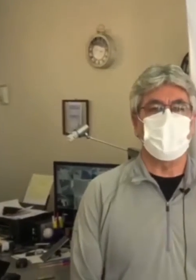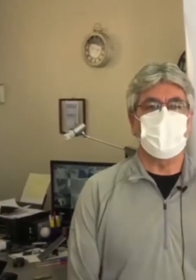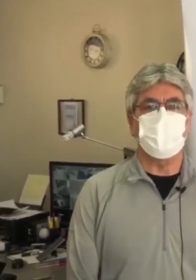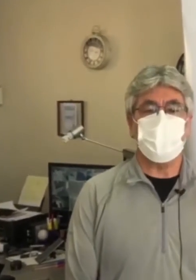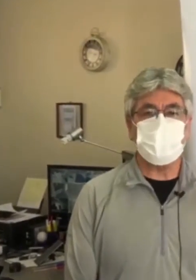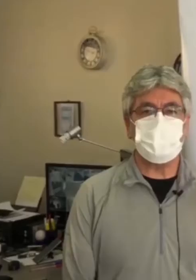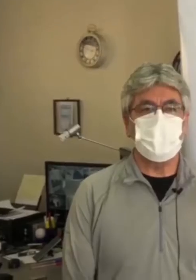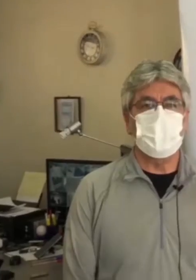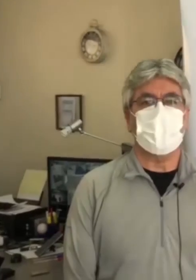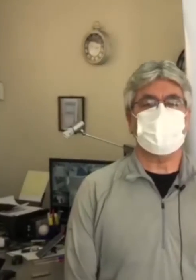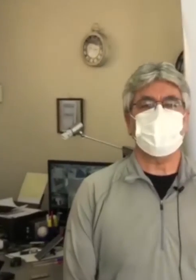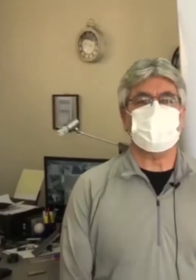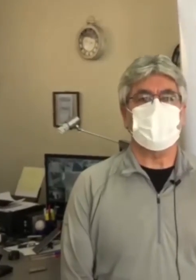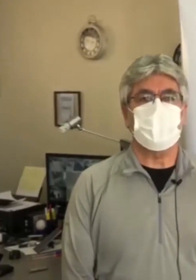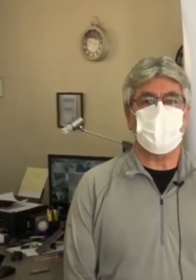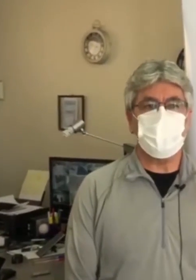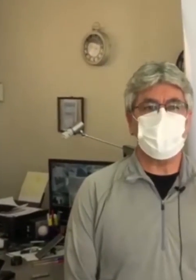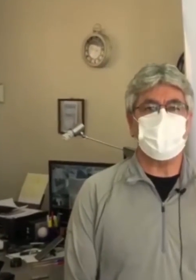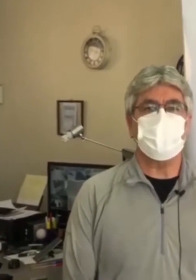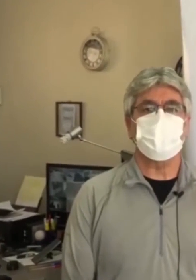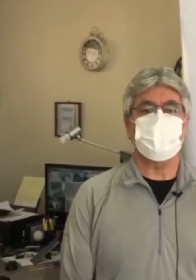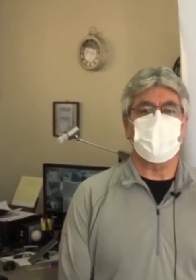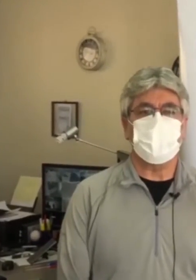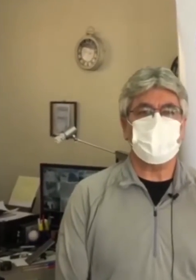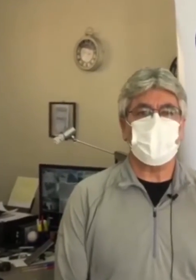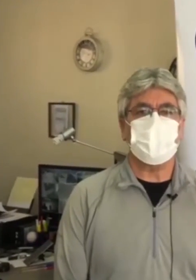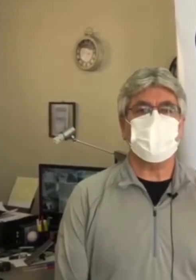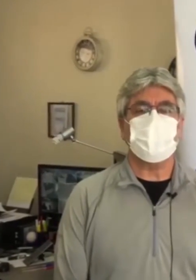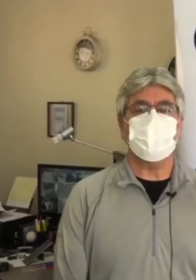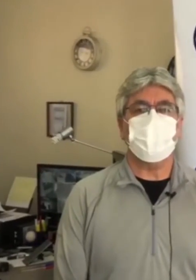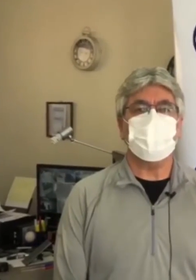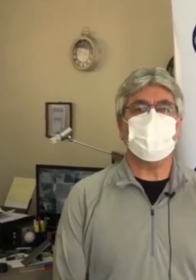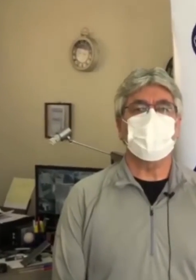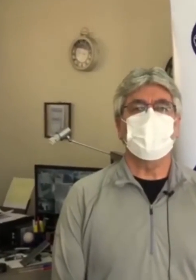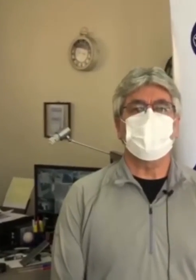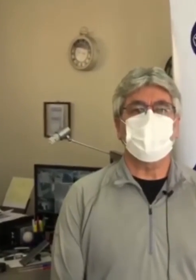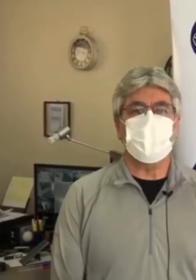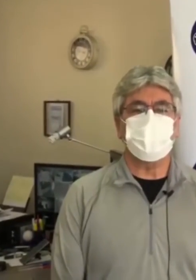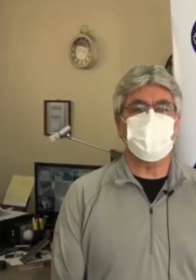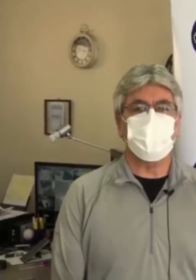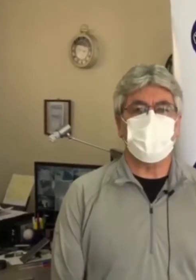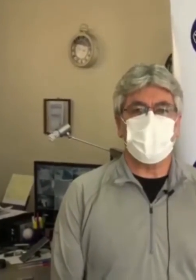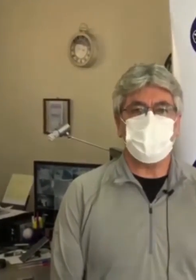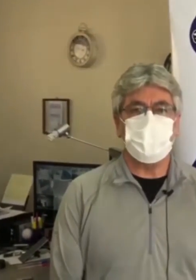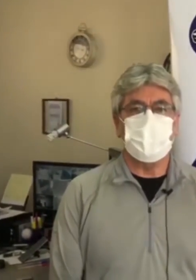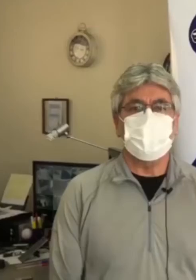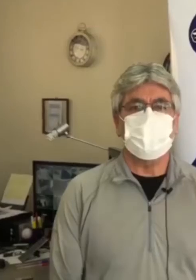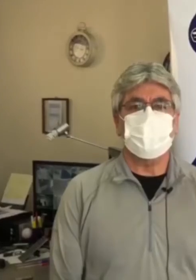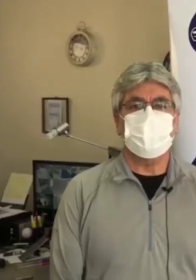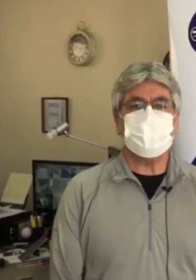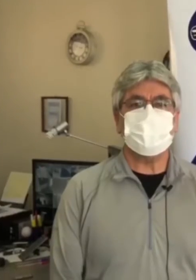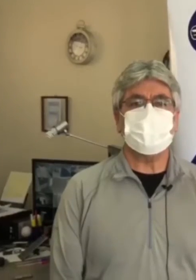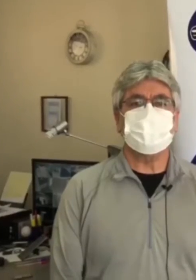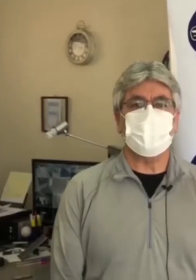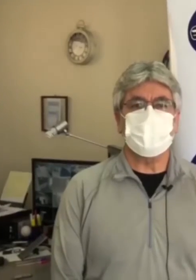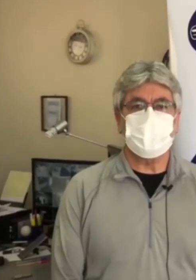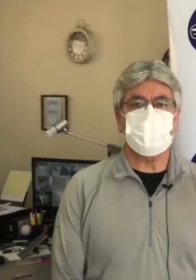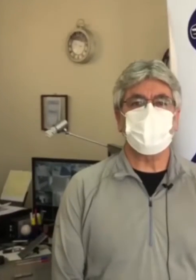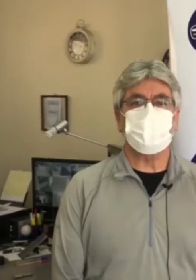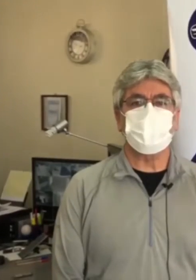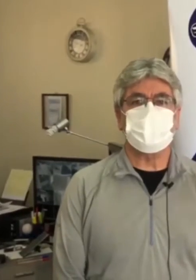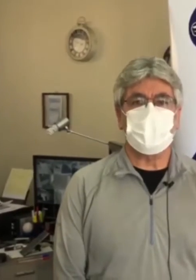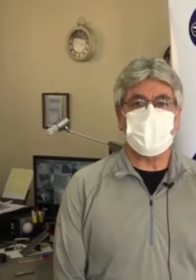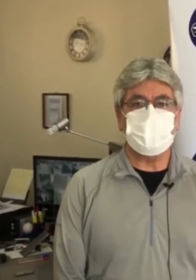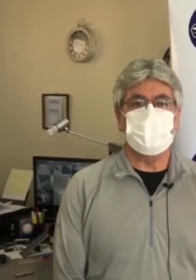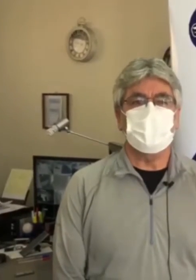conductor. Por eso hacemos el llamado y nos sumamos a esta campaña de autocuidado, de